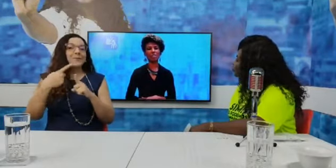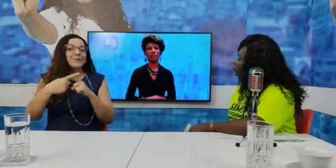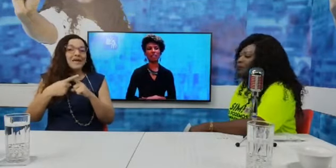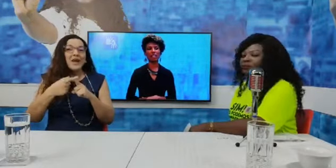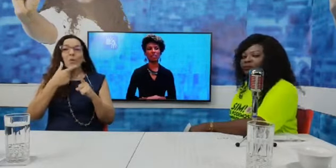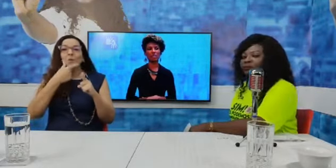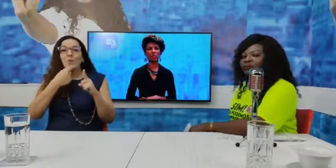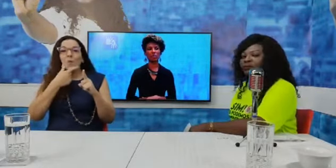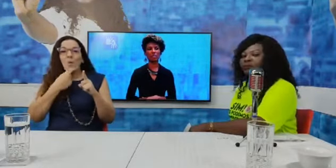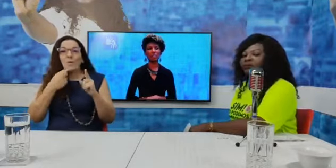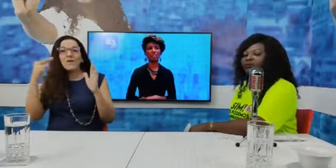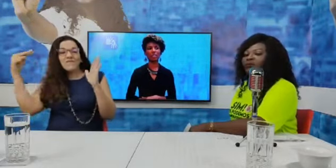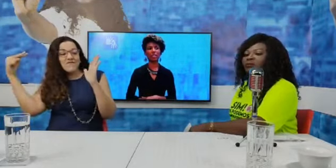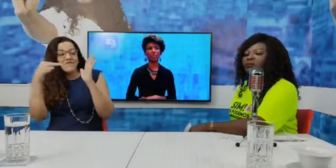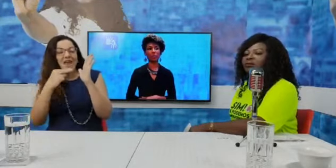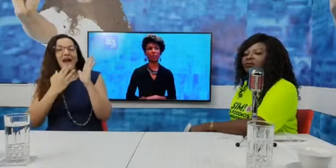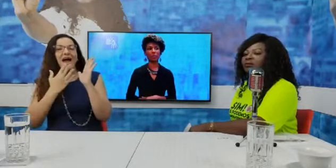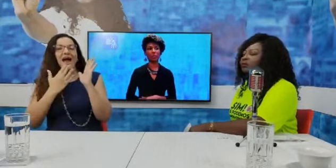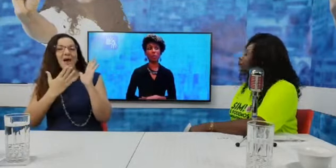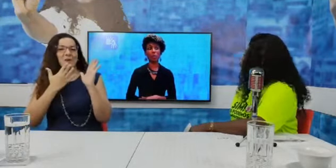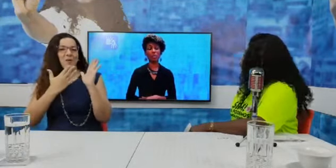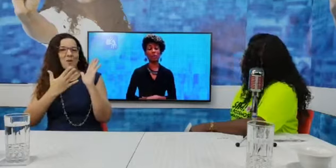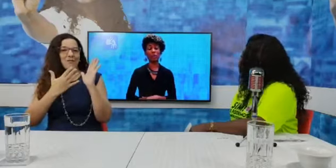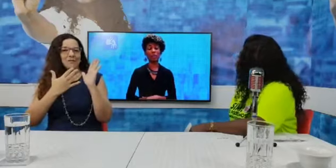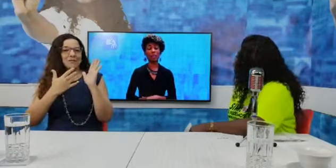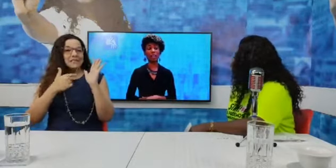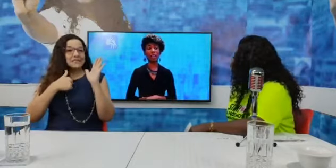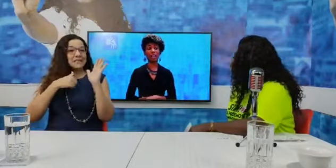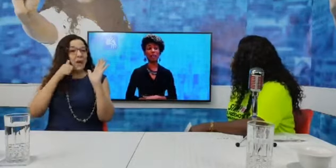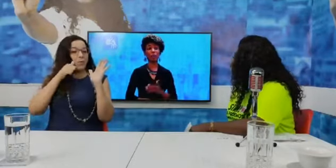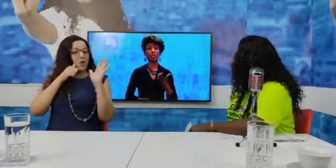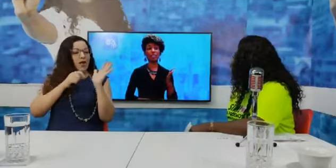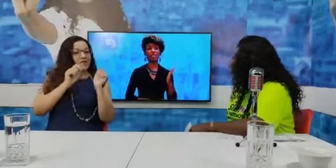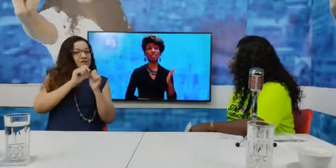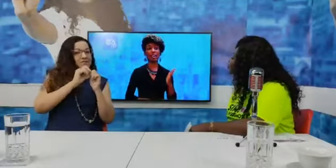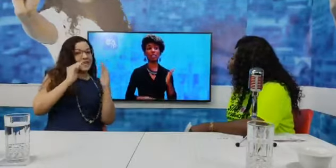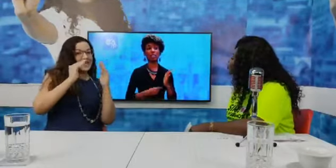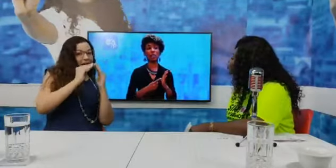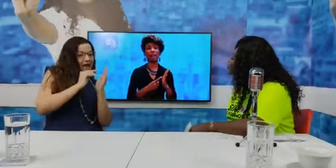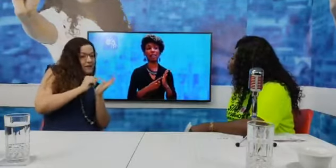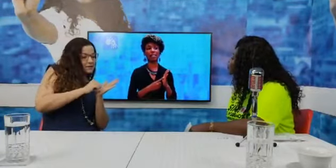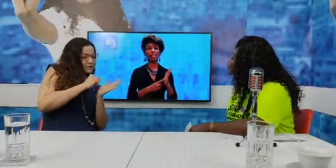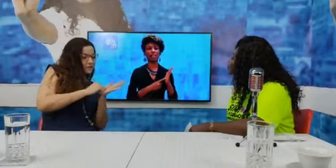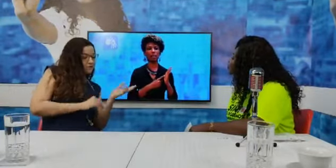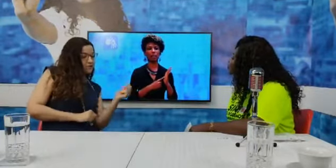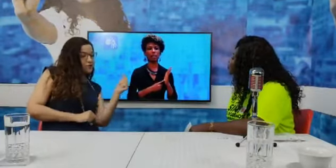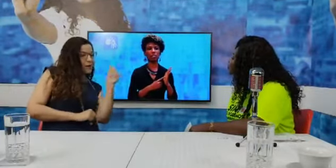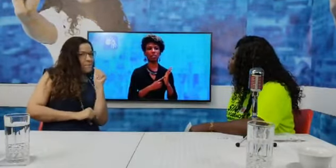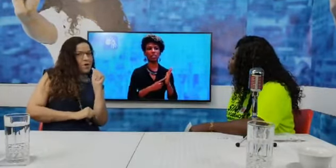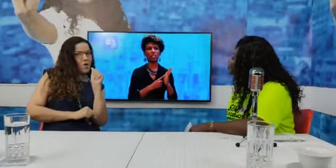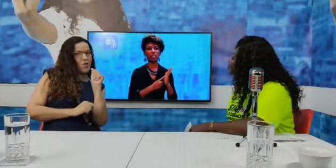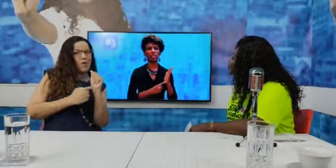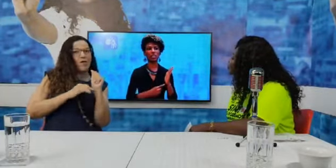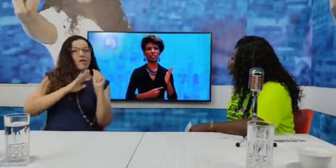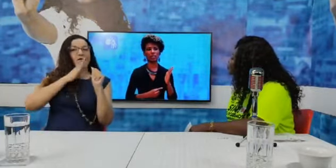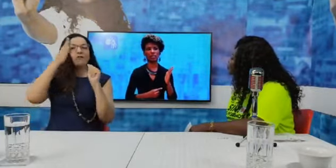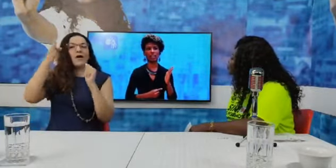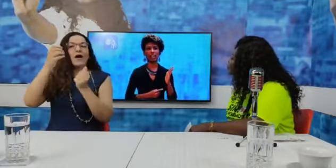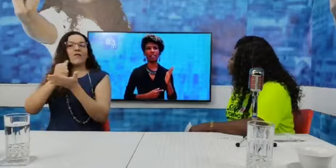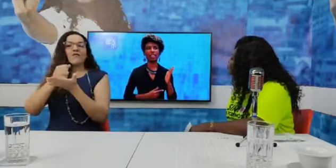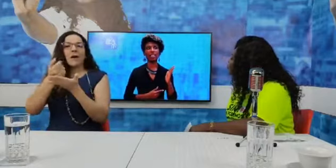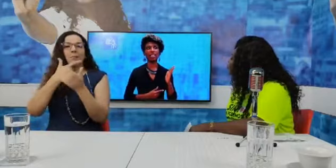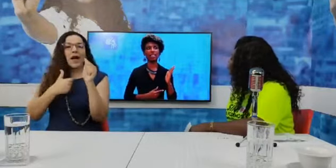a experiência surda. Por exemplo, uma mulher ela pode utilizar de uma marcação na mão em X,